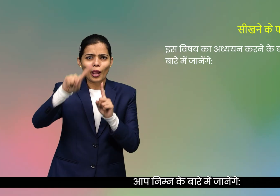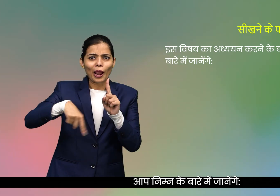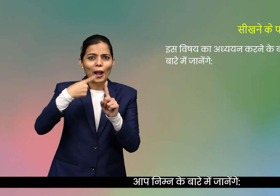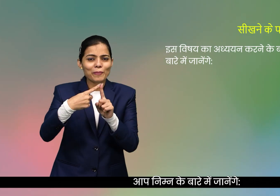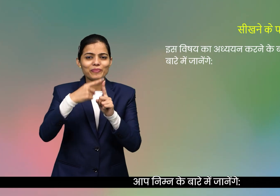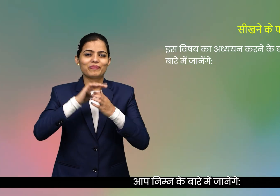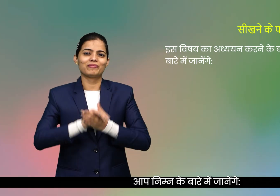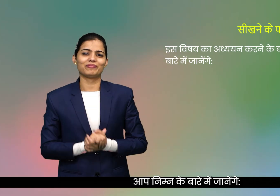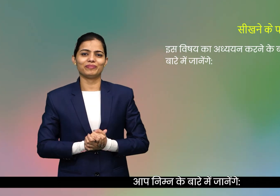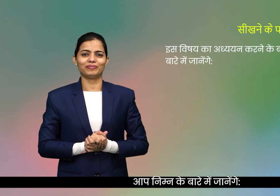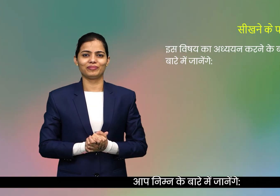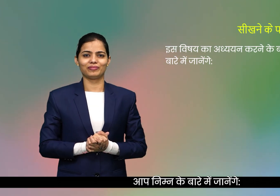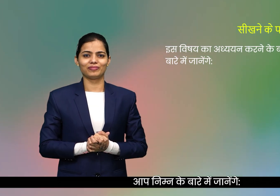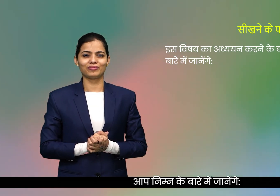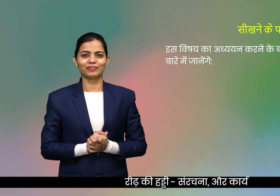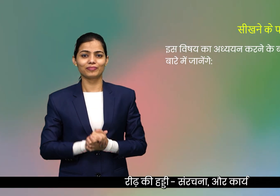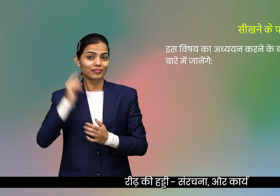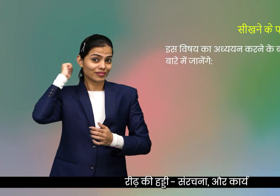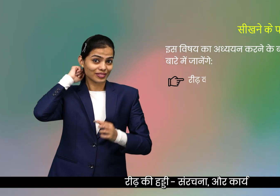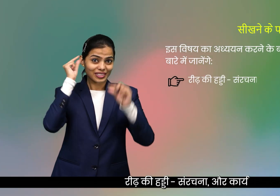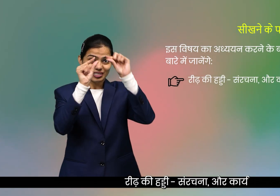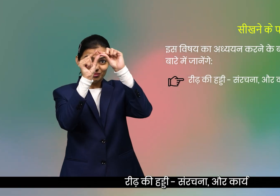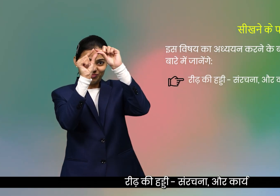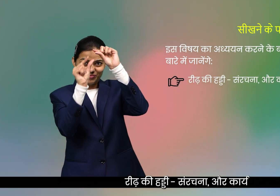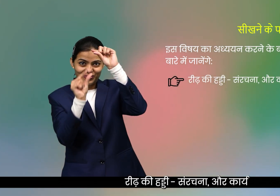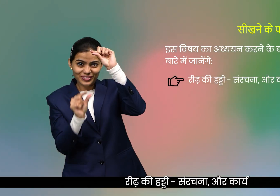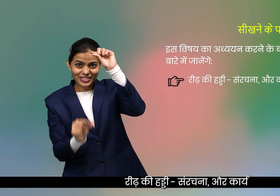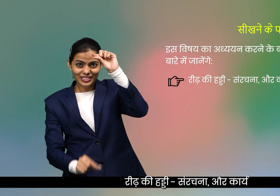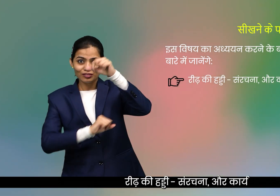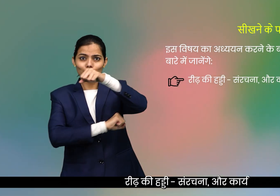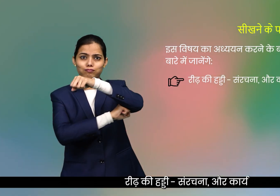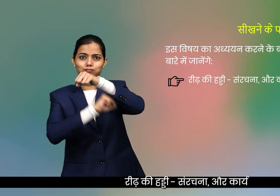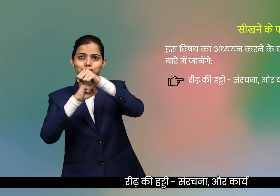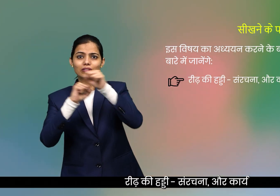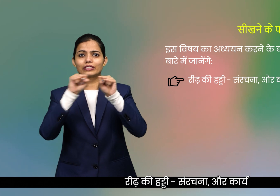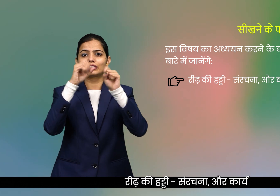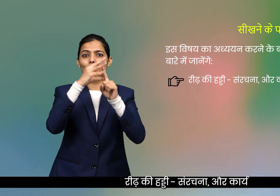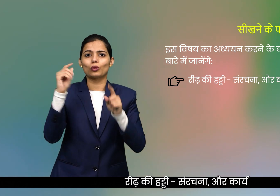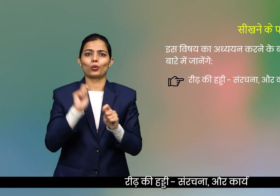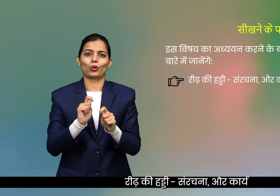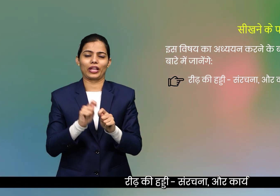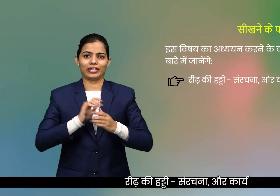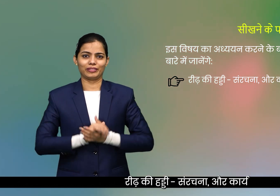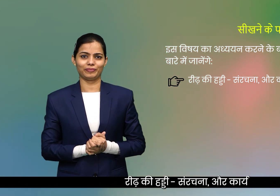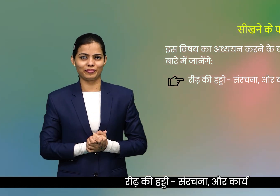आप निम्न के बारे में जानेंगे। रीढ़ की हड्डी, संरचना और कार्य,